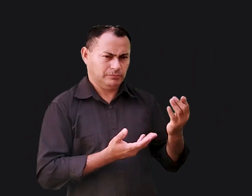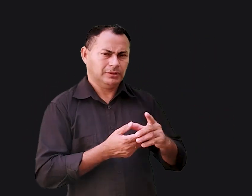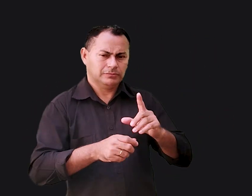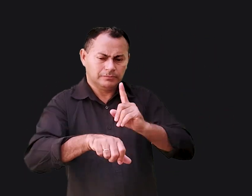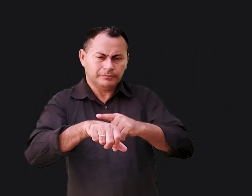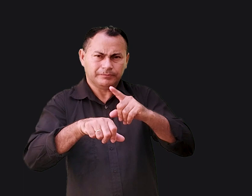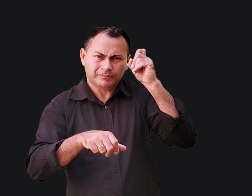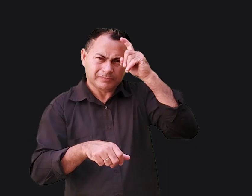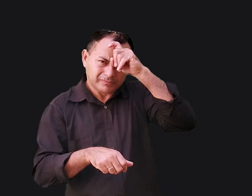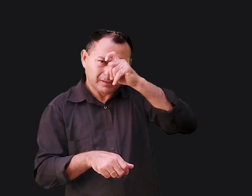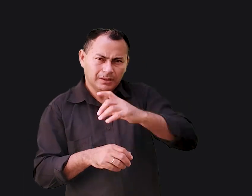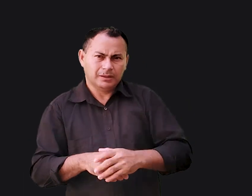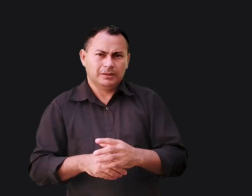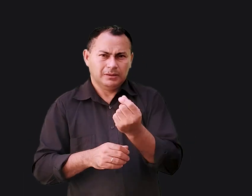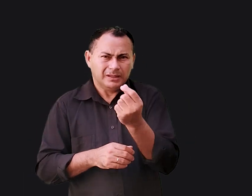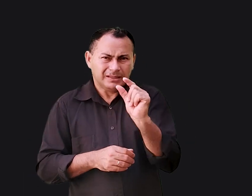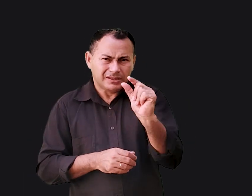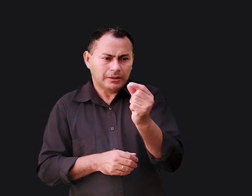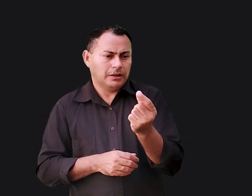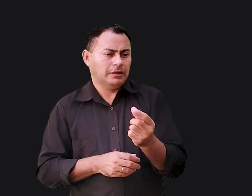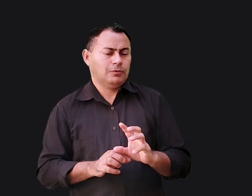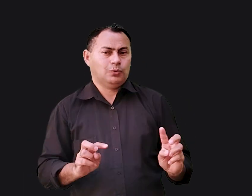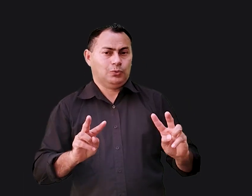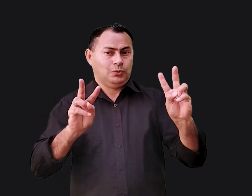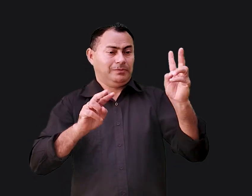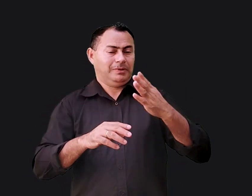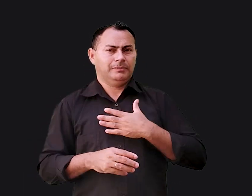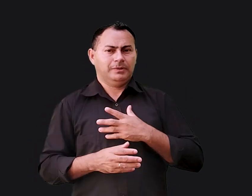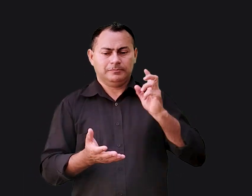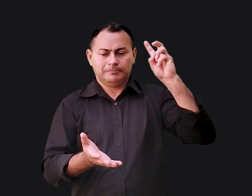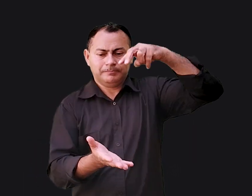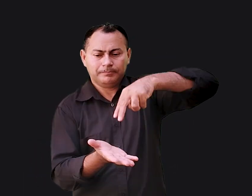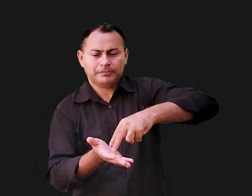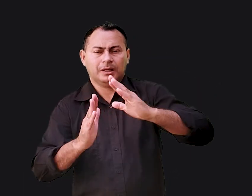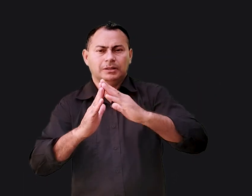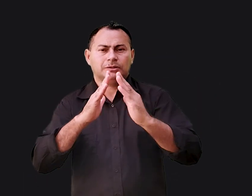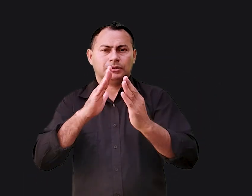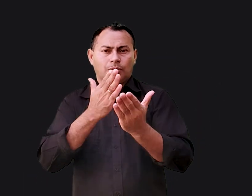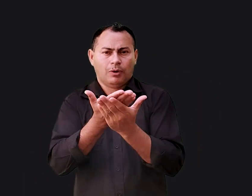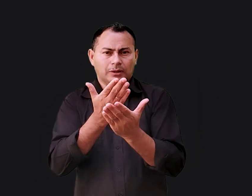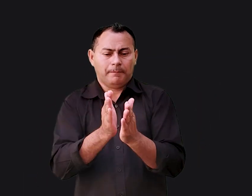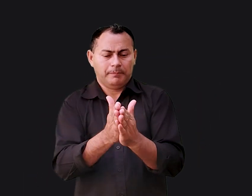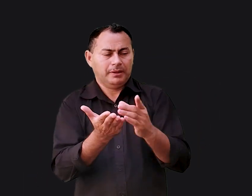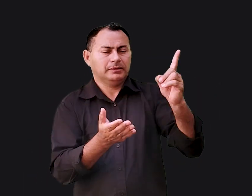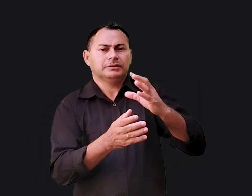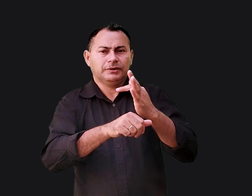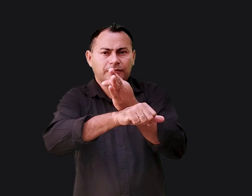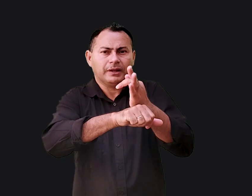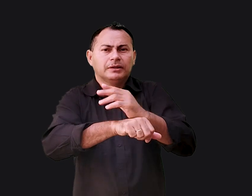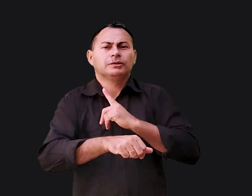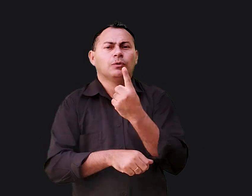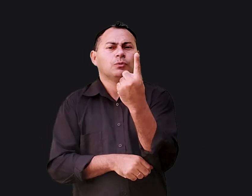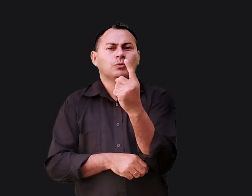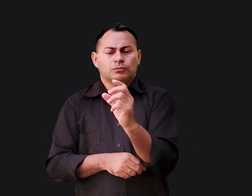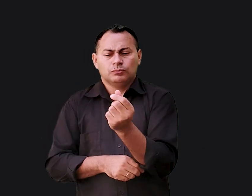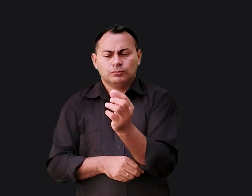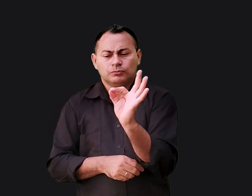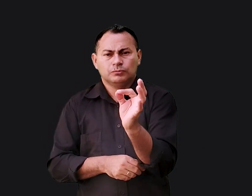muito difícil, em que cada centavo valia muito, participei de uma escola bíblica de férias. Eu só tinha uma moedinha ganha com